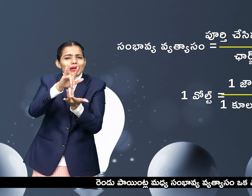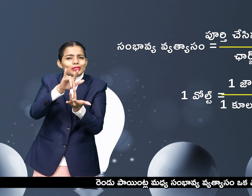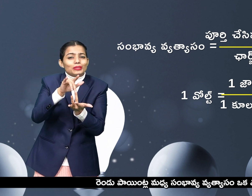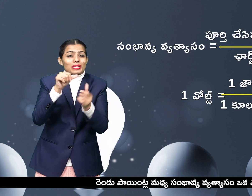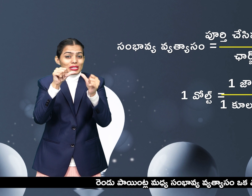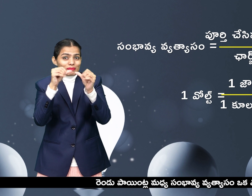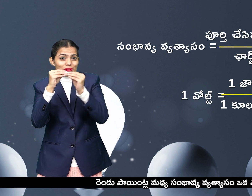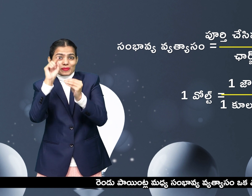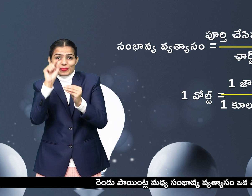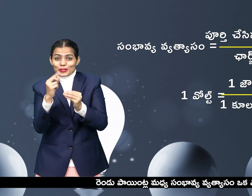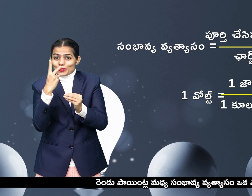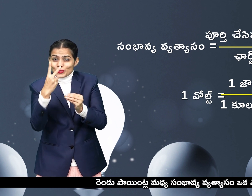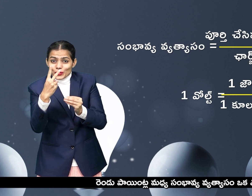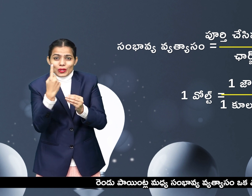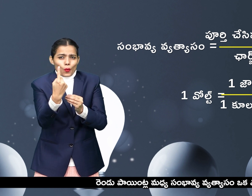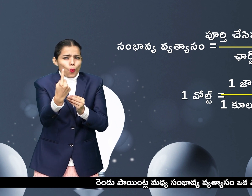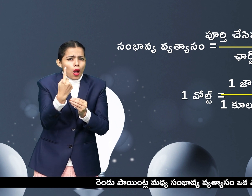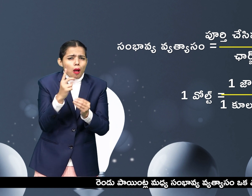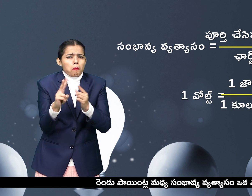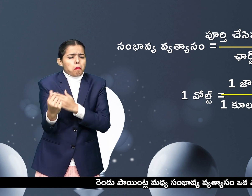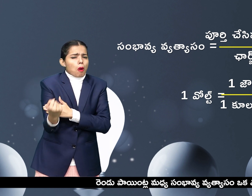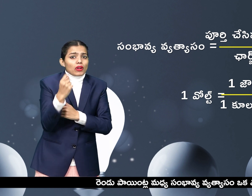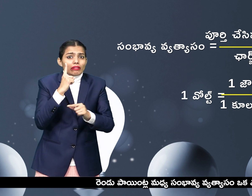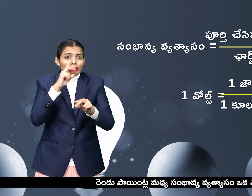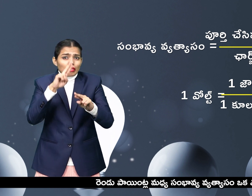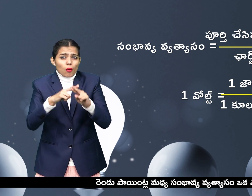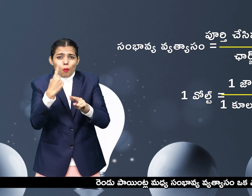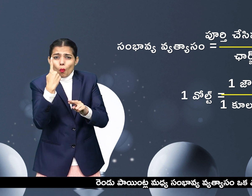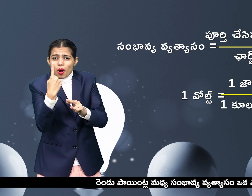మధ్య సంభావ్య వ్యత్యాసం 1 వోల్ట్.